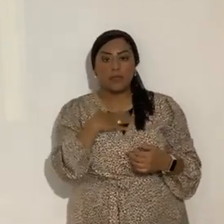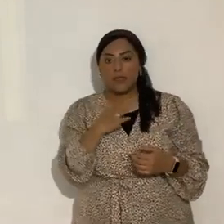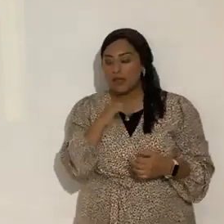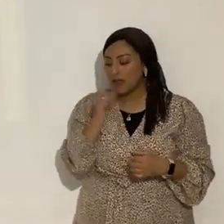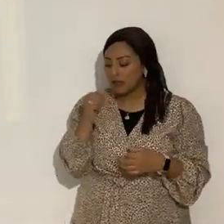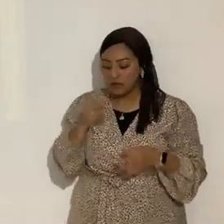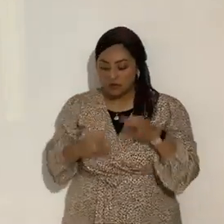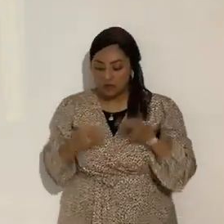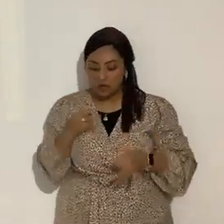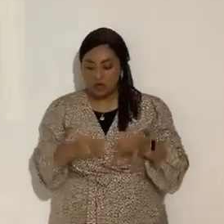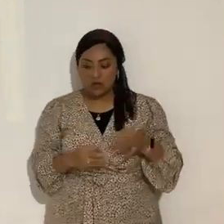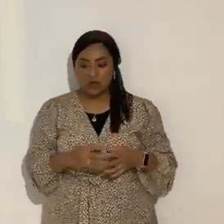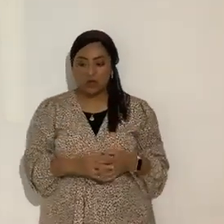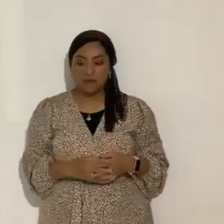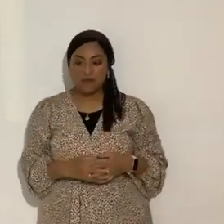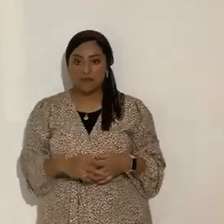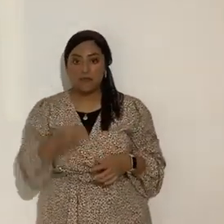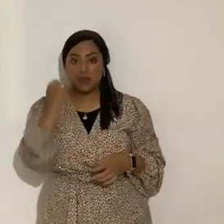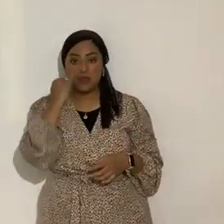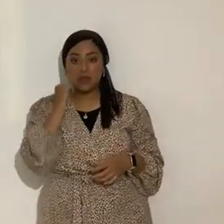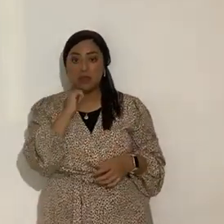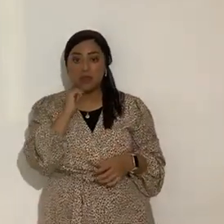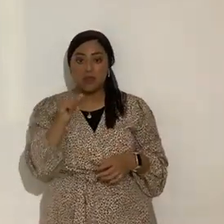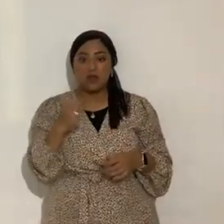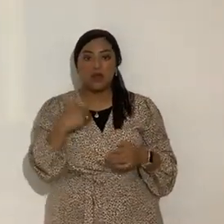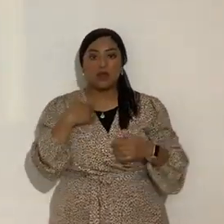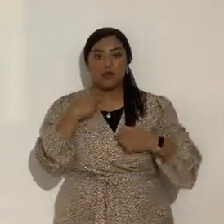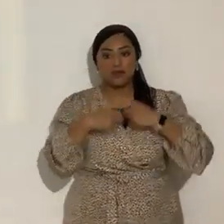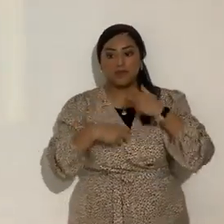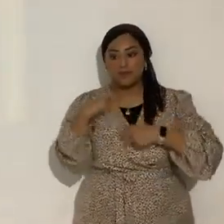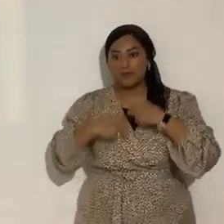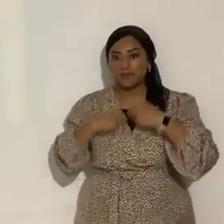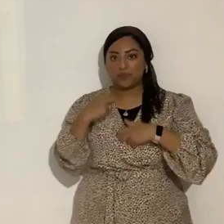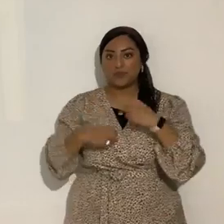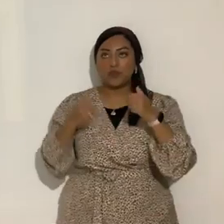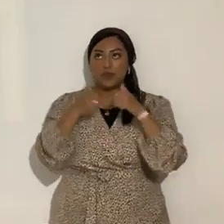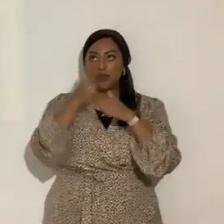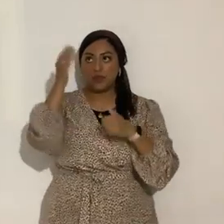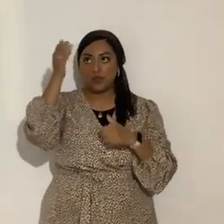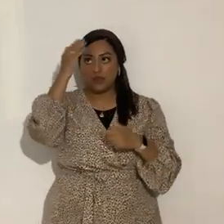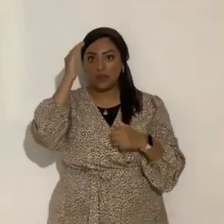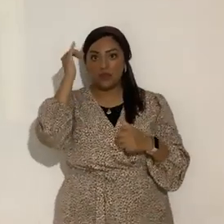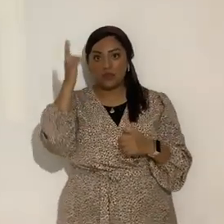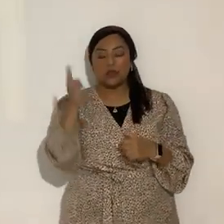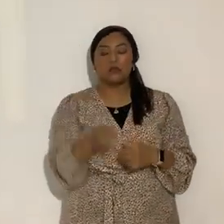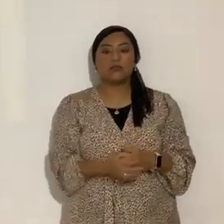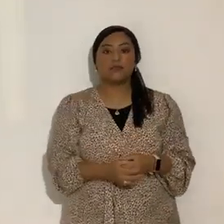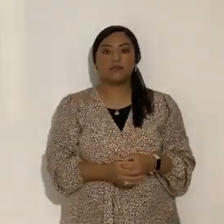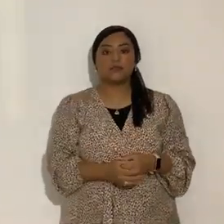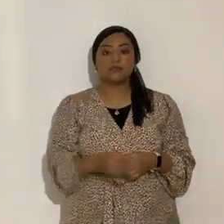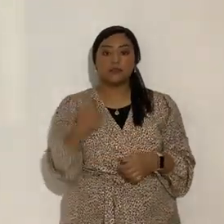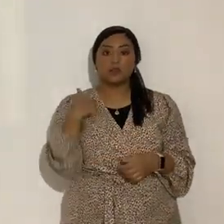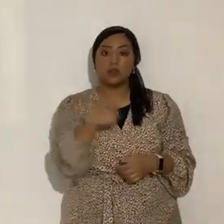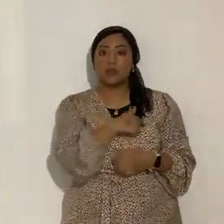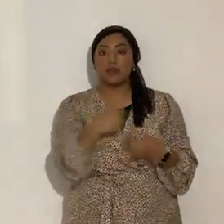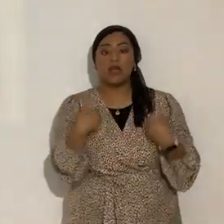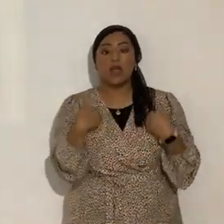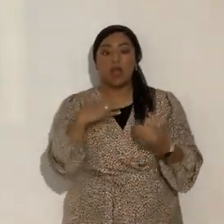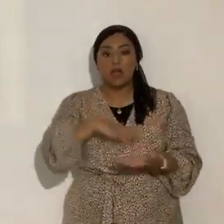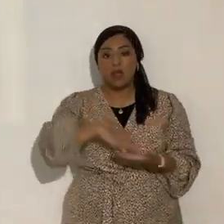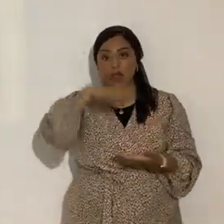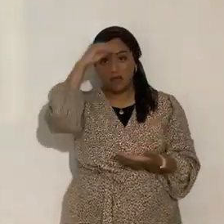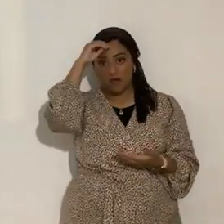no tengo el menor conocimiento, porque si no, entonces nos metemos en problemas con el Eterno. ¿Sí? Hemos aprendido que